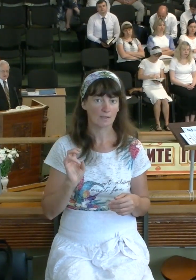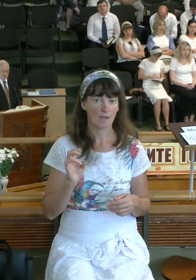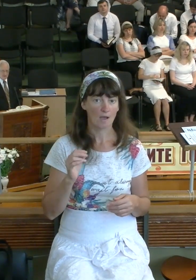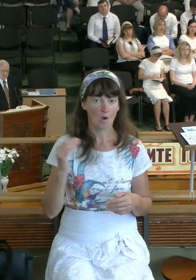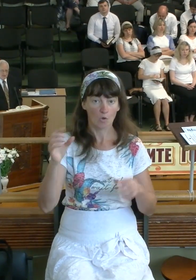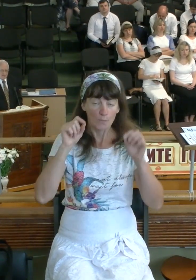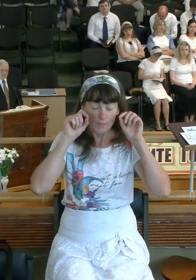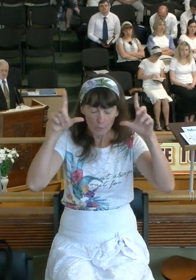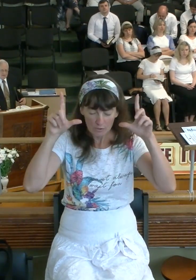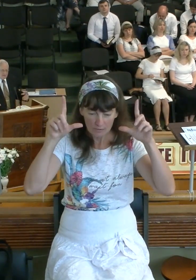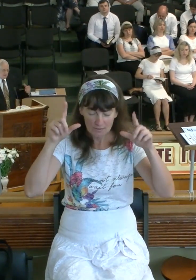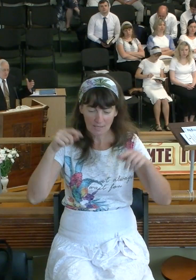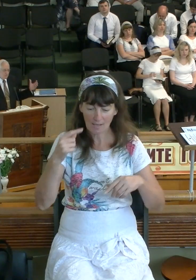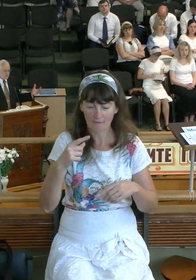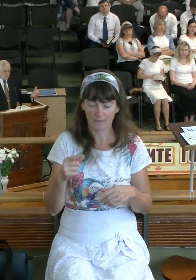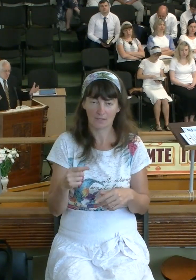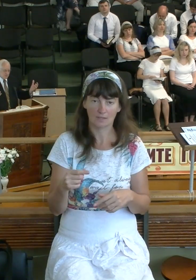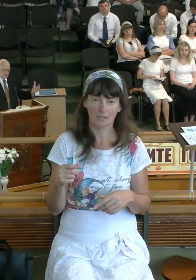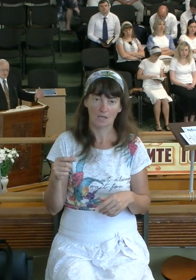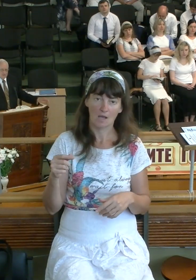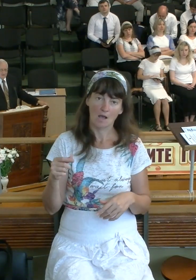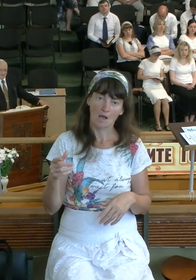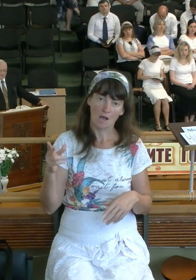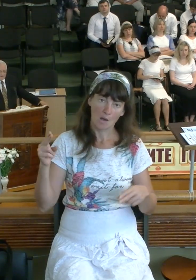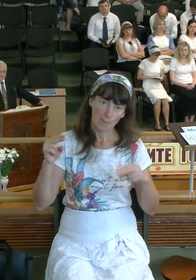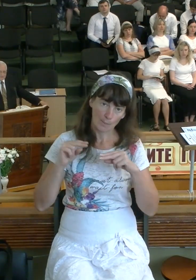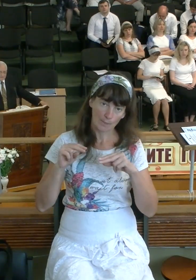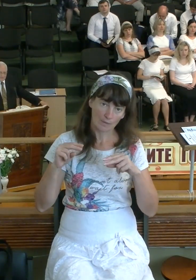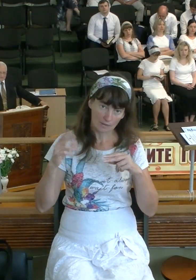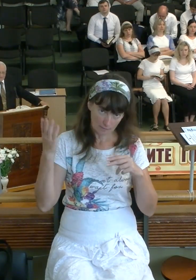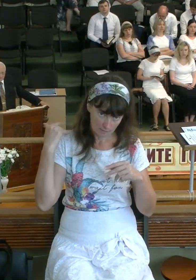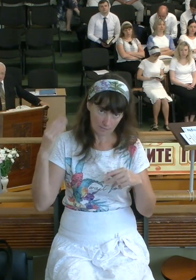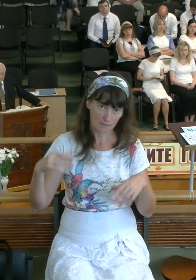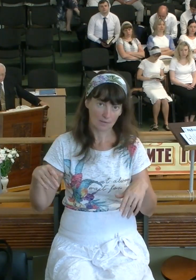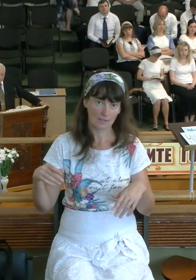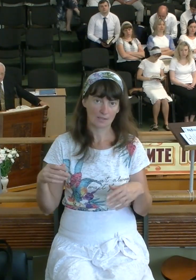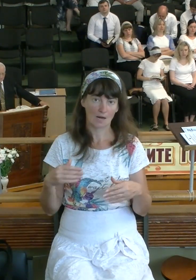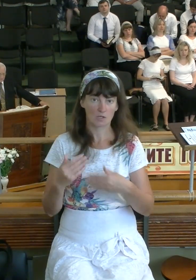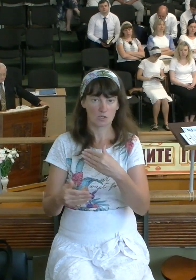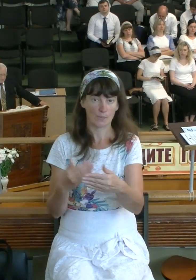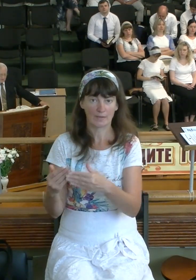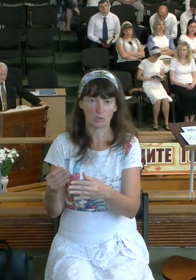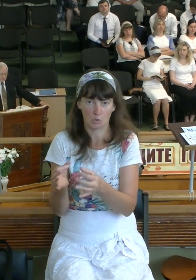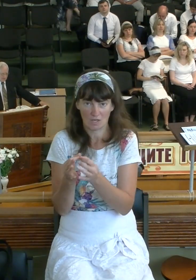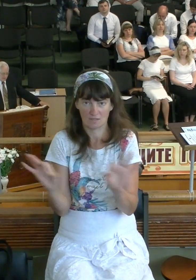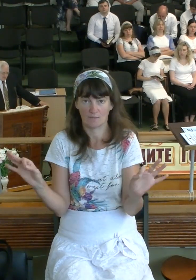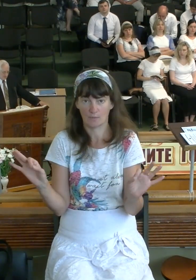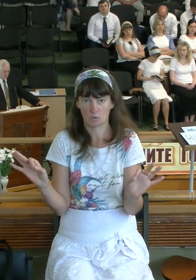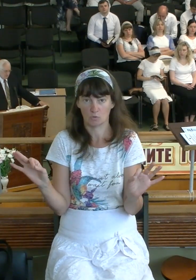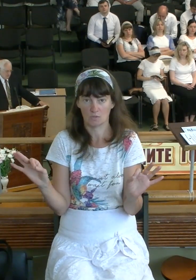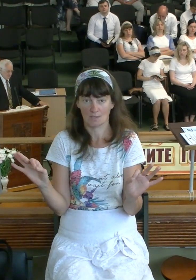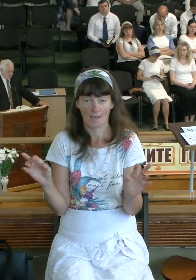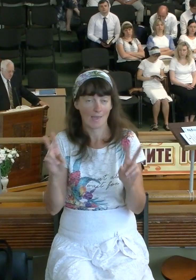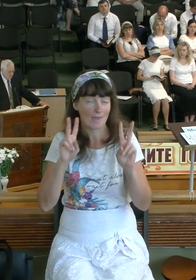и прежде, и освобожусь». А не знал, что Господь отступил от